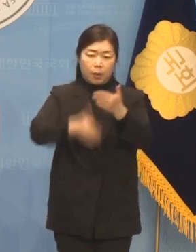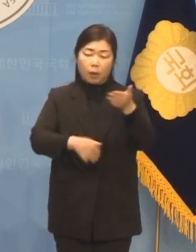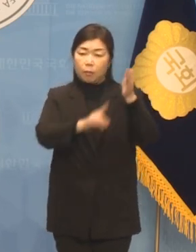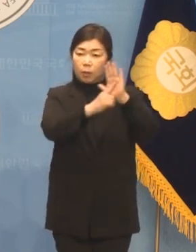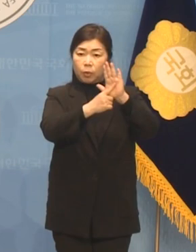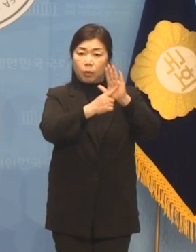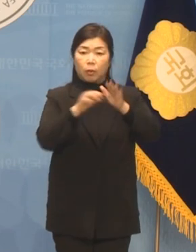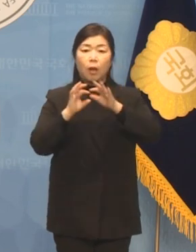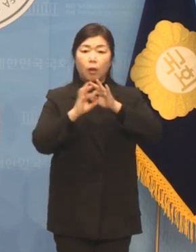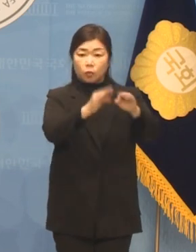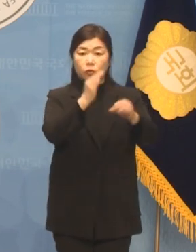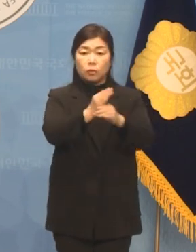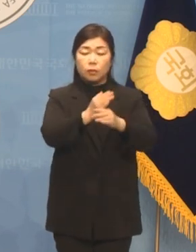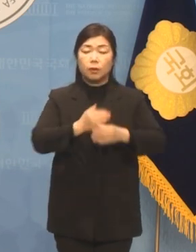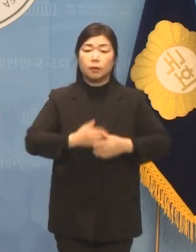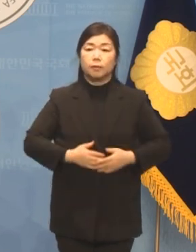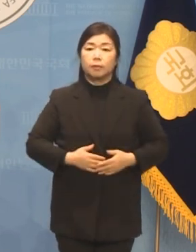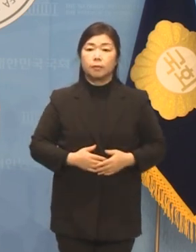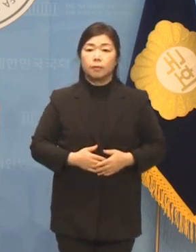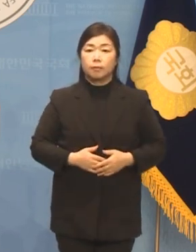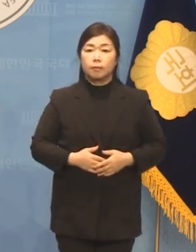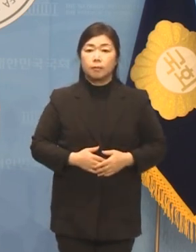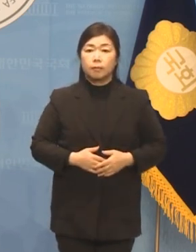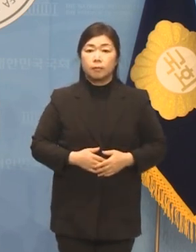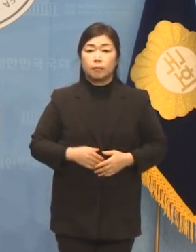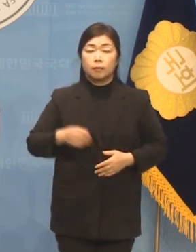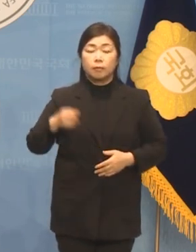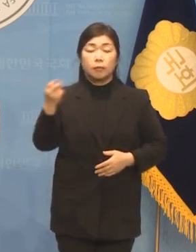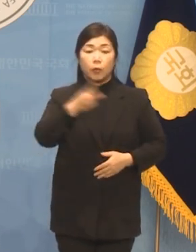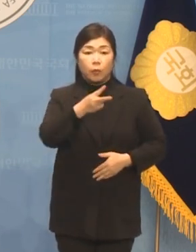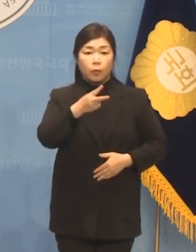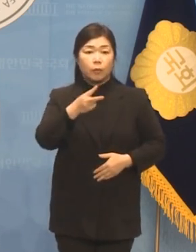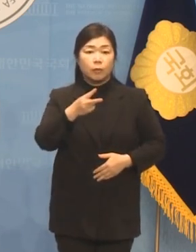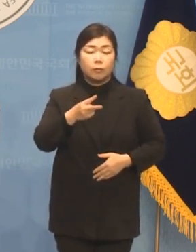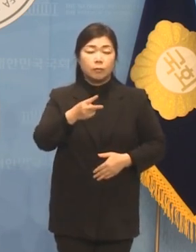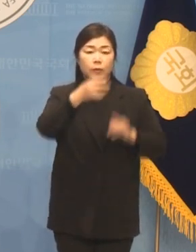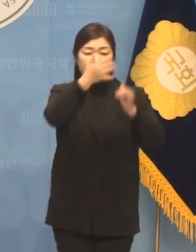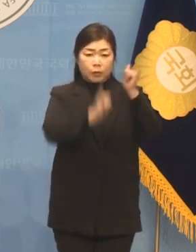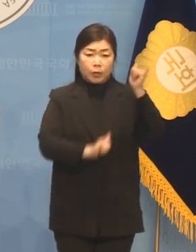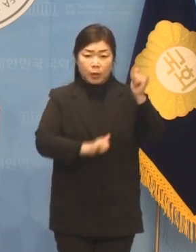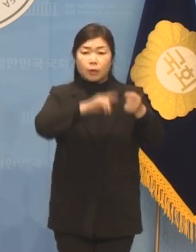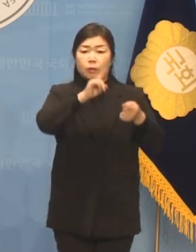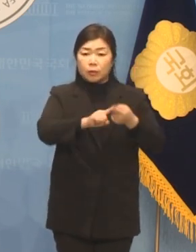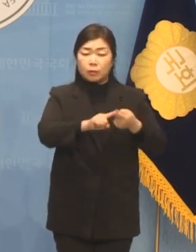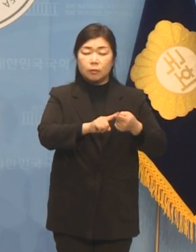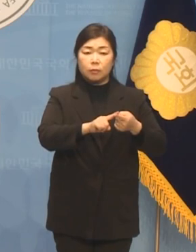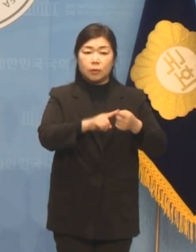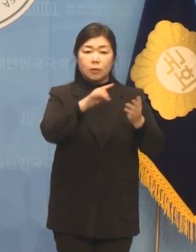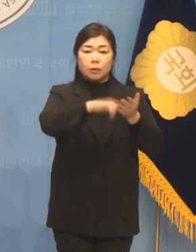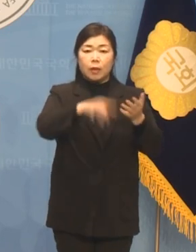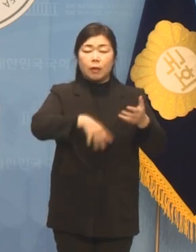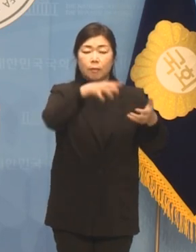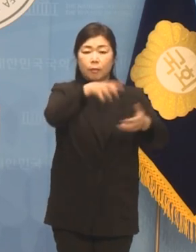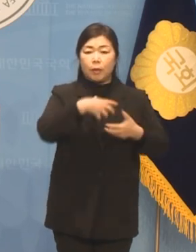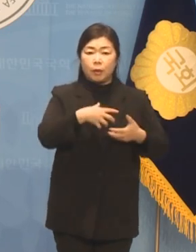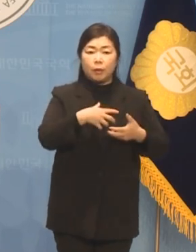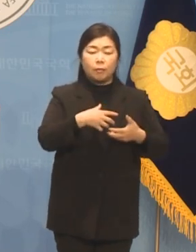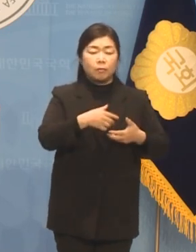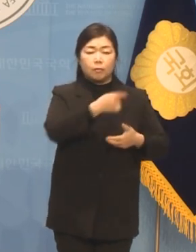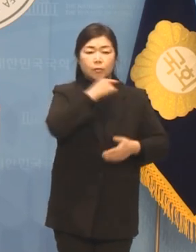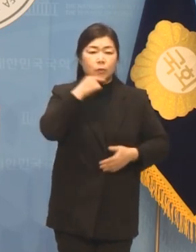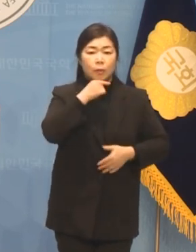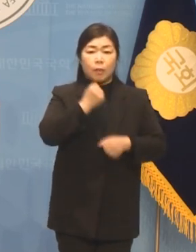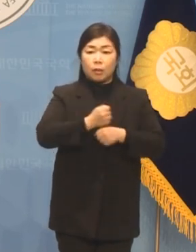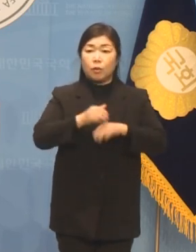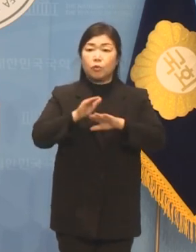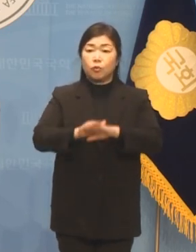발하고 있습니다 더욱 황당한 것은 역대급 세수 펑크를 낸 장본인인 추경호 전